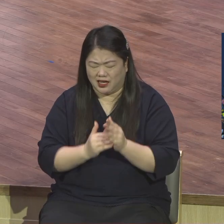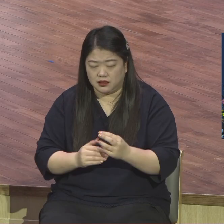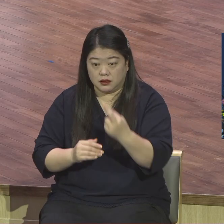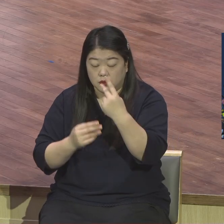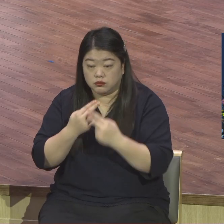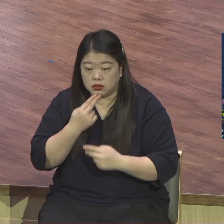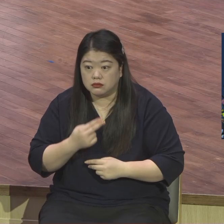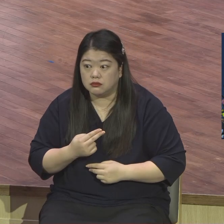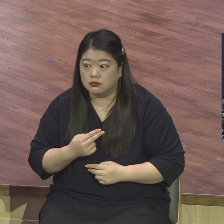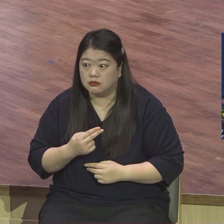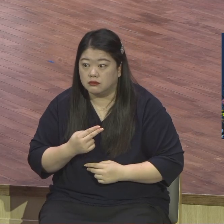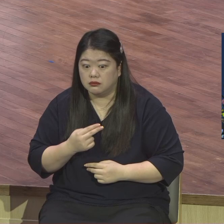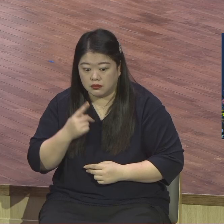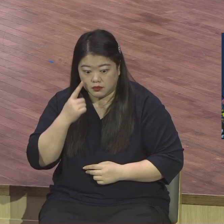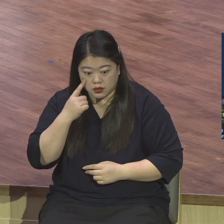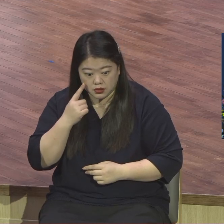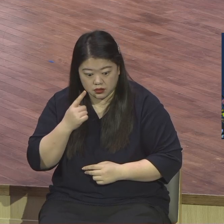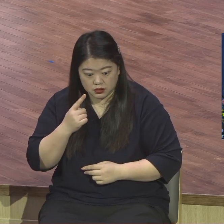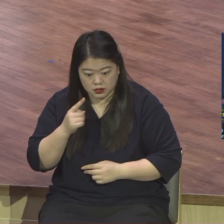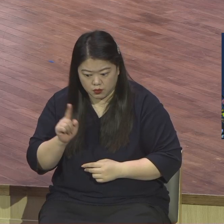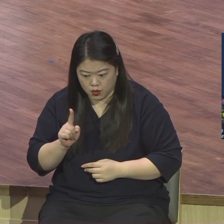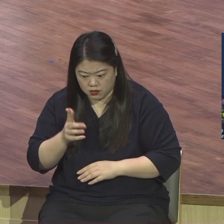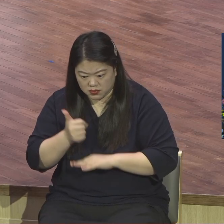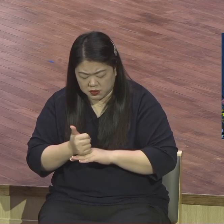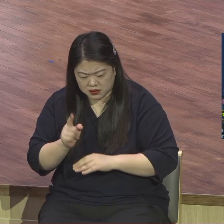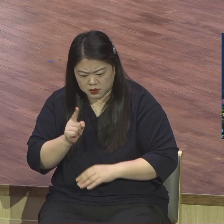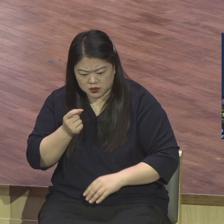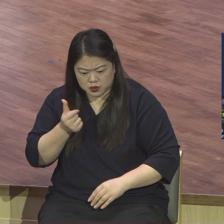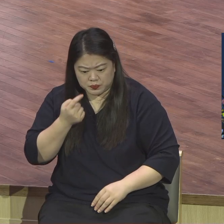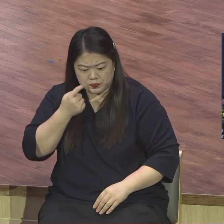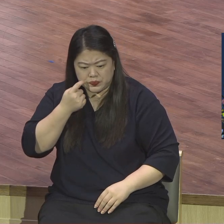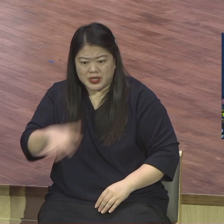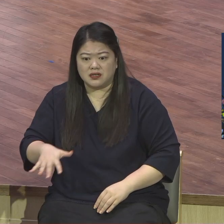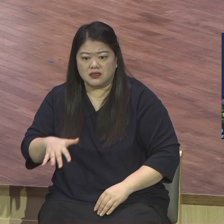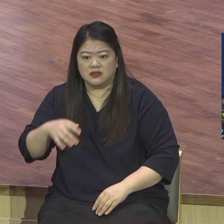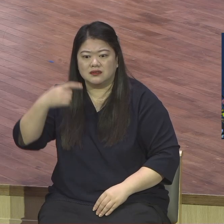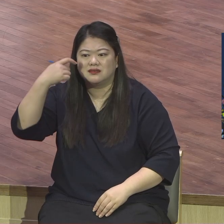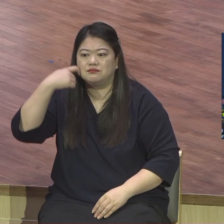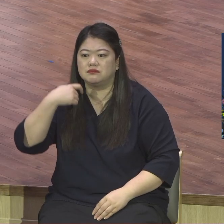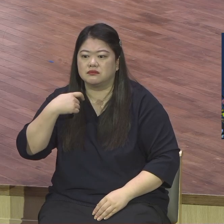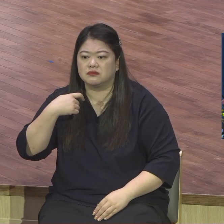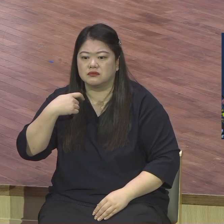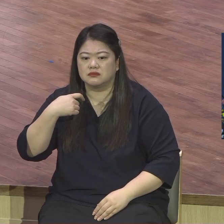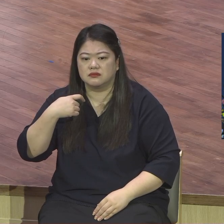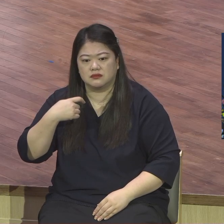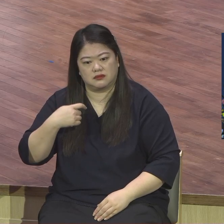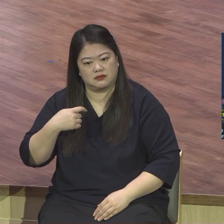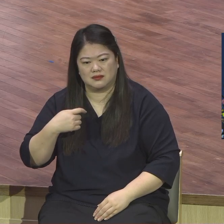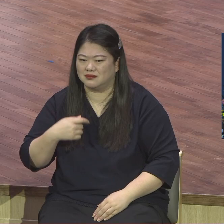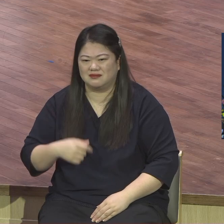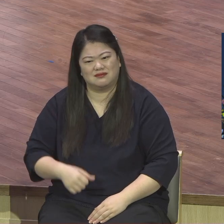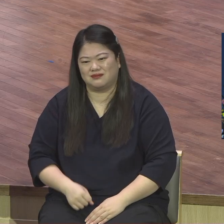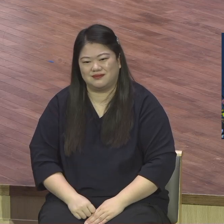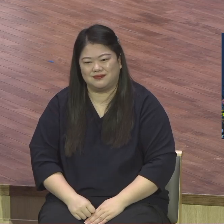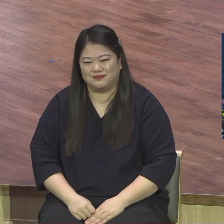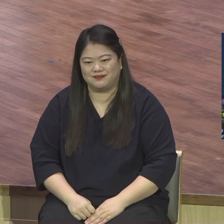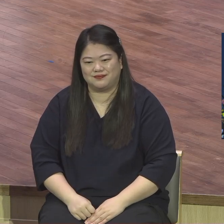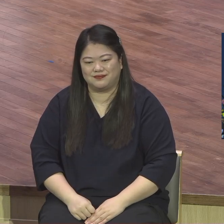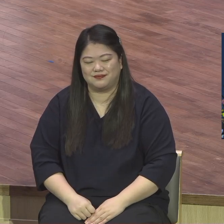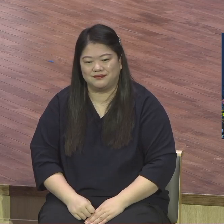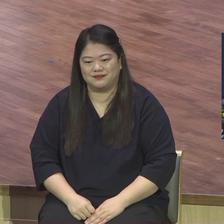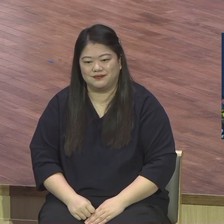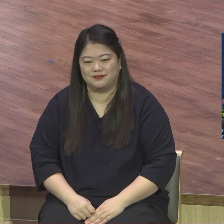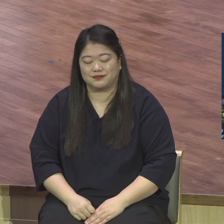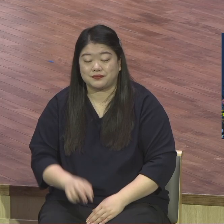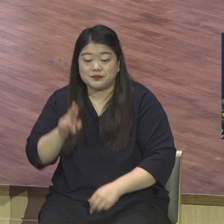특별히 유대 율법주의자들이 자꾸 옆에서 부추기는 겁니다.